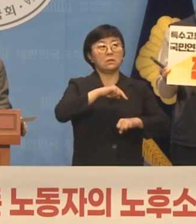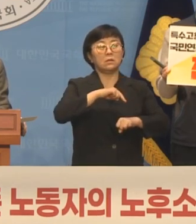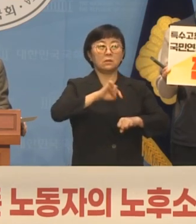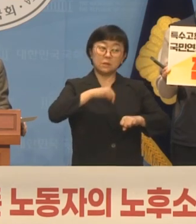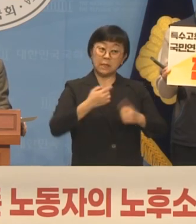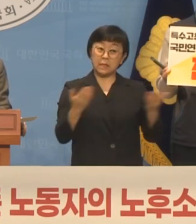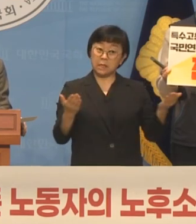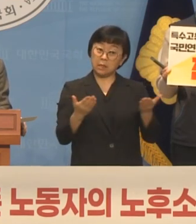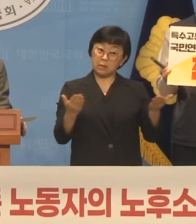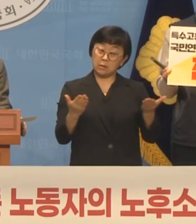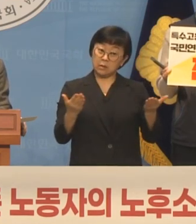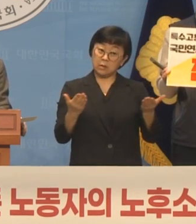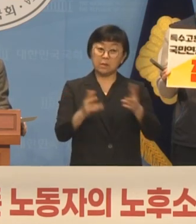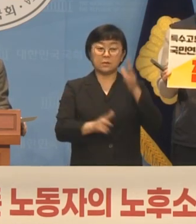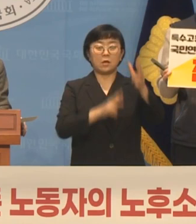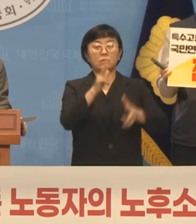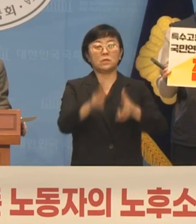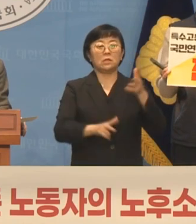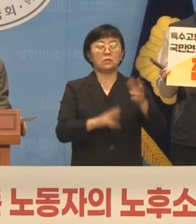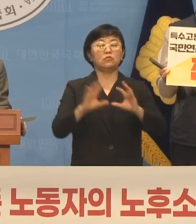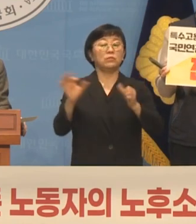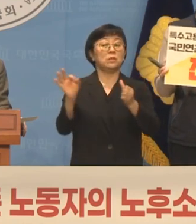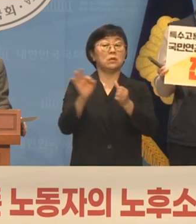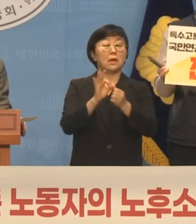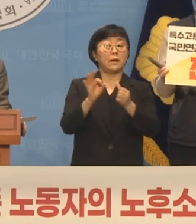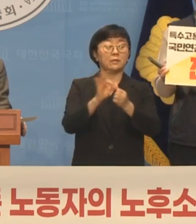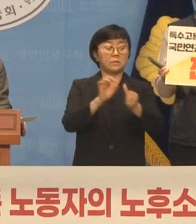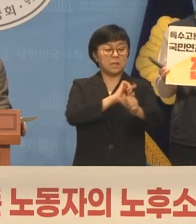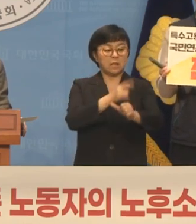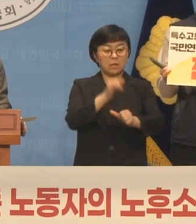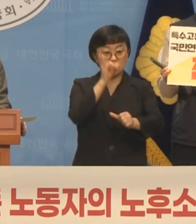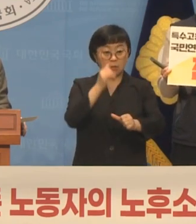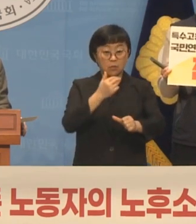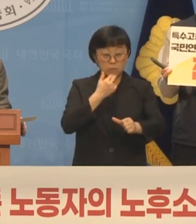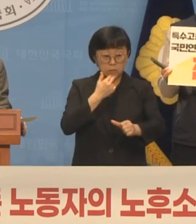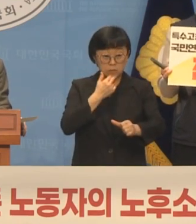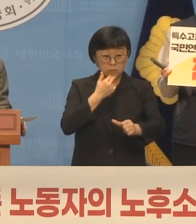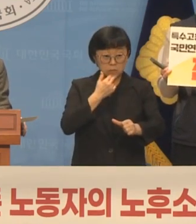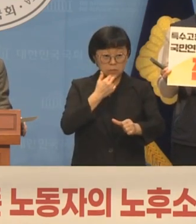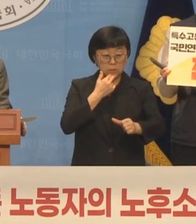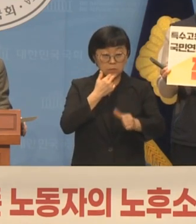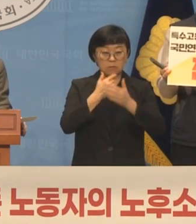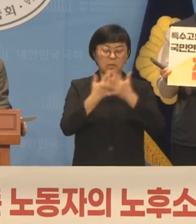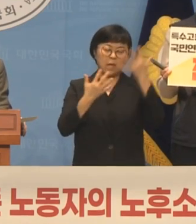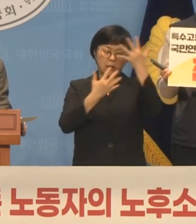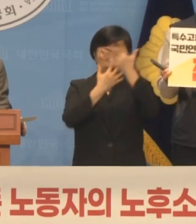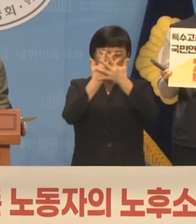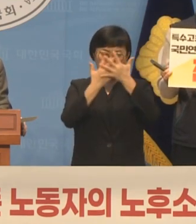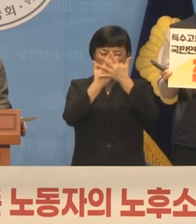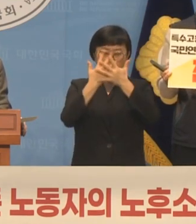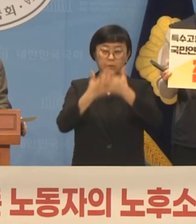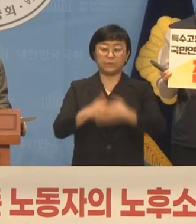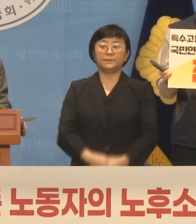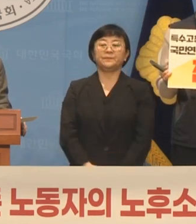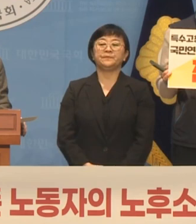사업장에서 국민연금 가입 자격을 얻었는지 여부는 사실 불투명합니다.